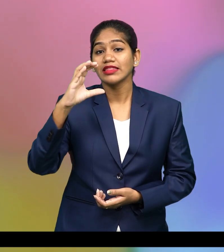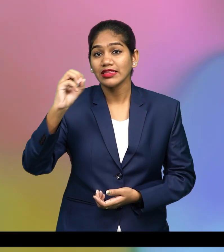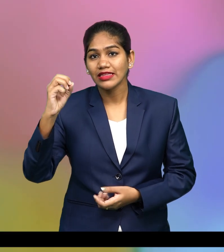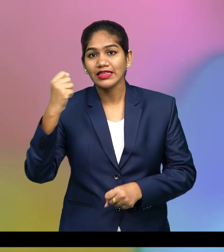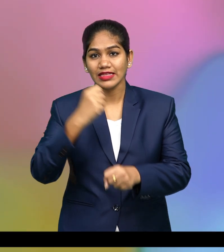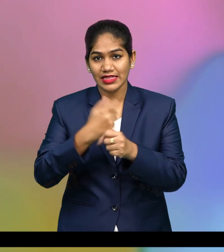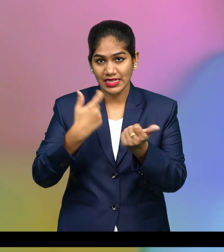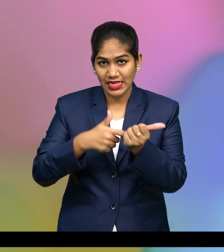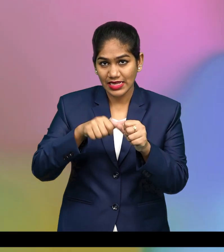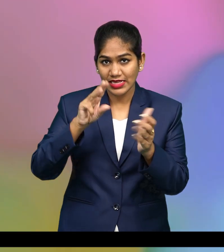వరుసగా